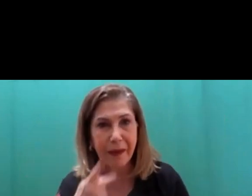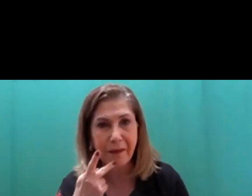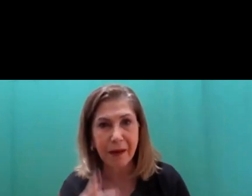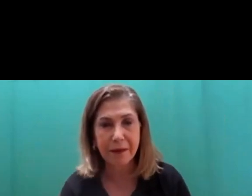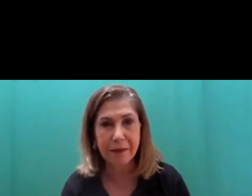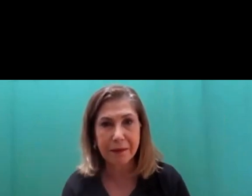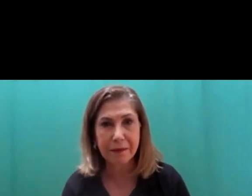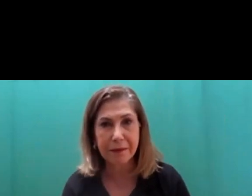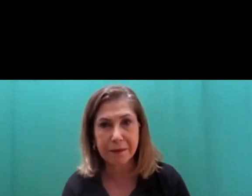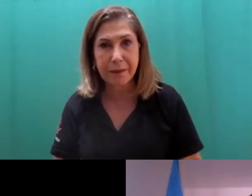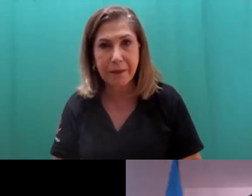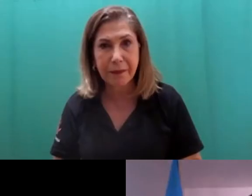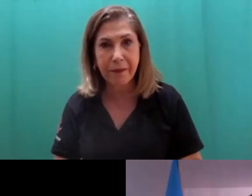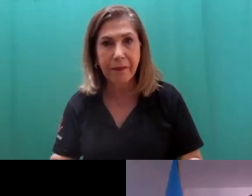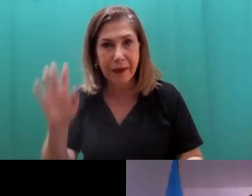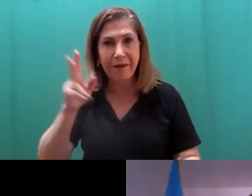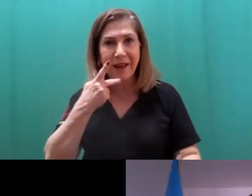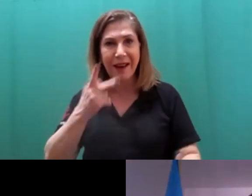Quem ligar o microfone primeiro, fala.